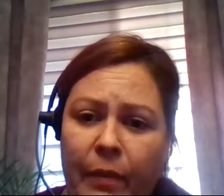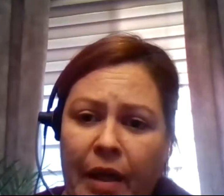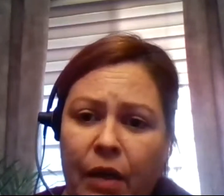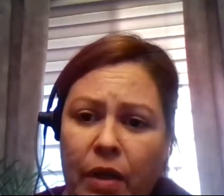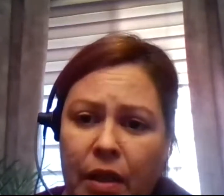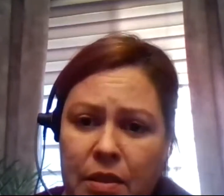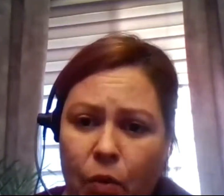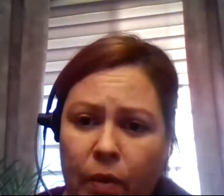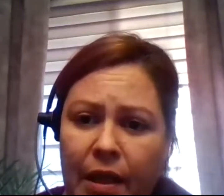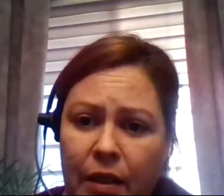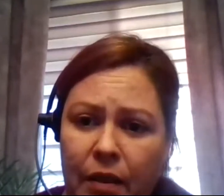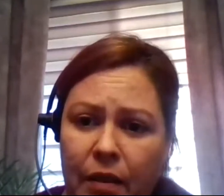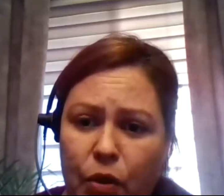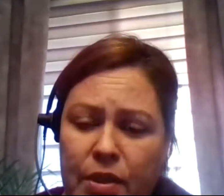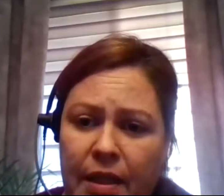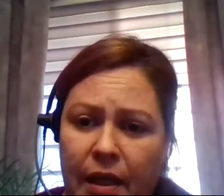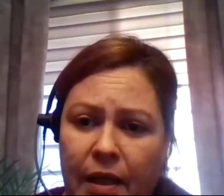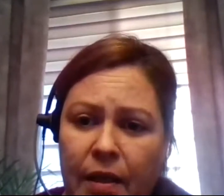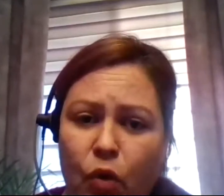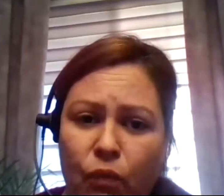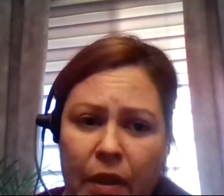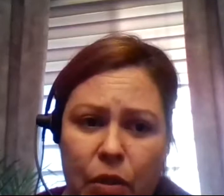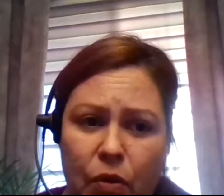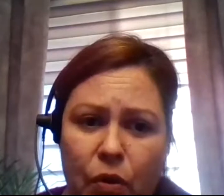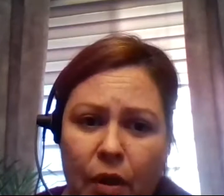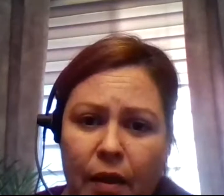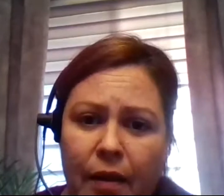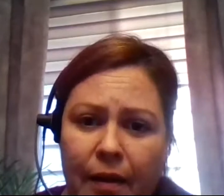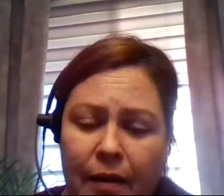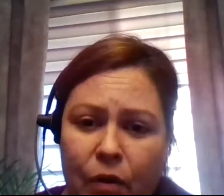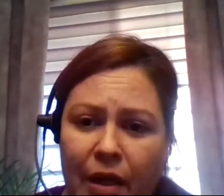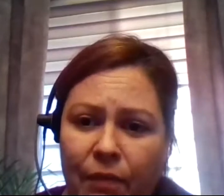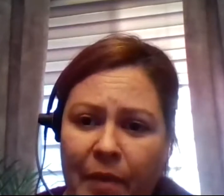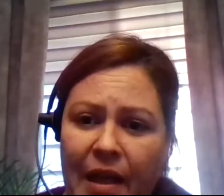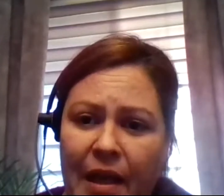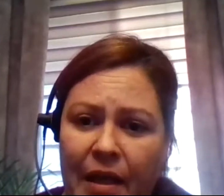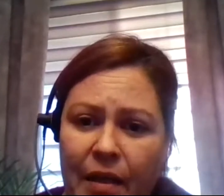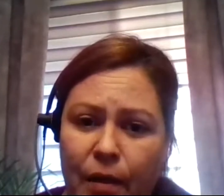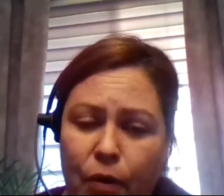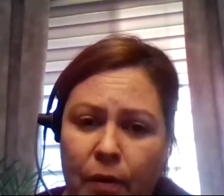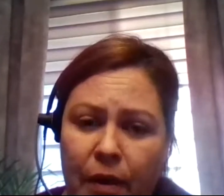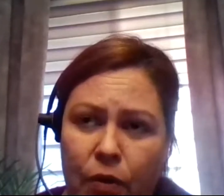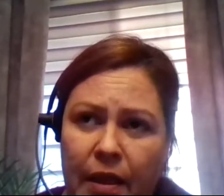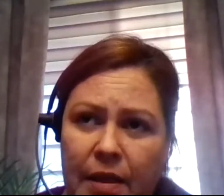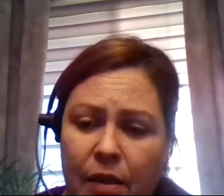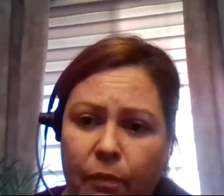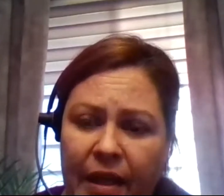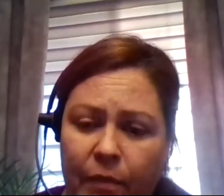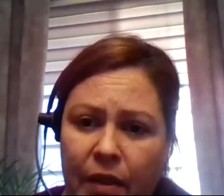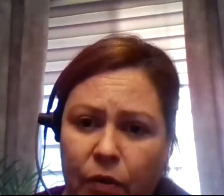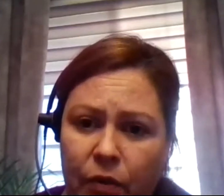propia familia que no quieren que se jubile. Entonces, entrar en conflicto con la familia y no tener